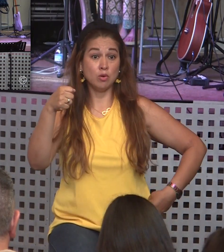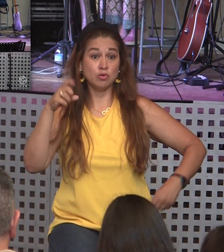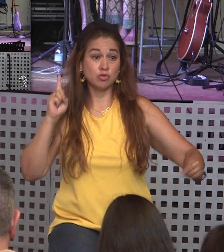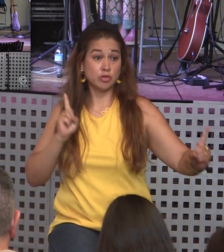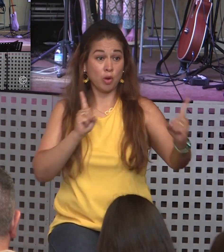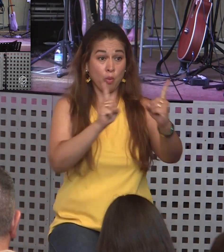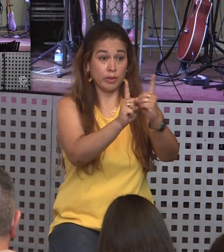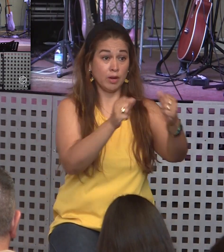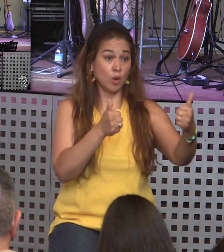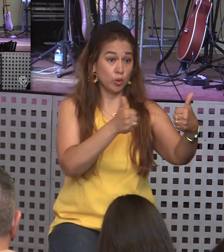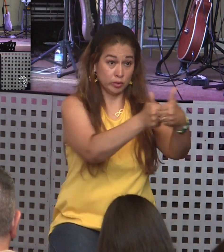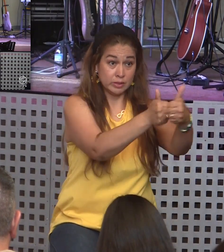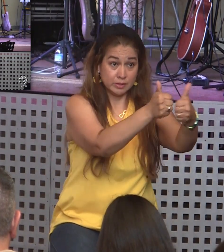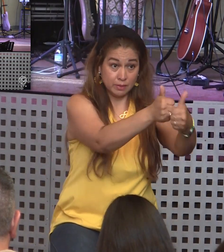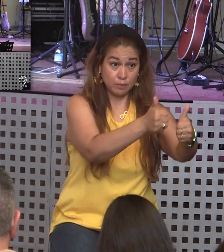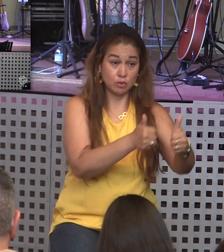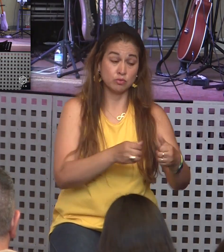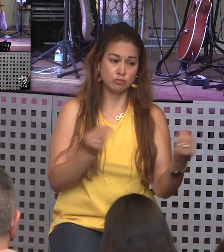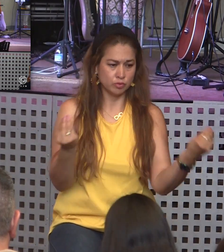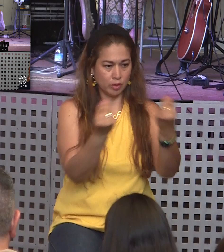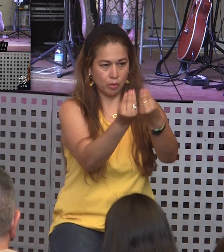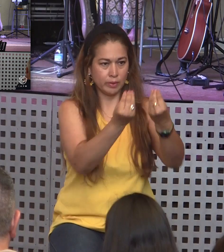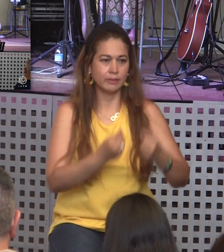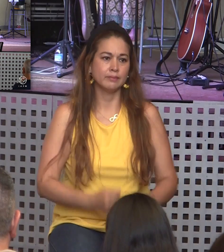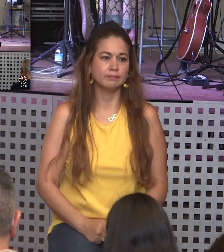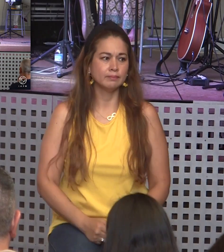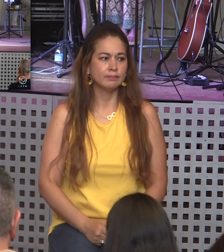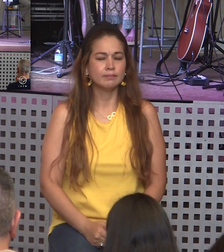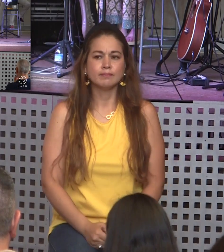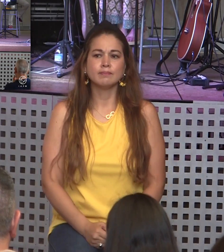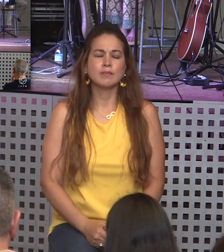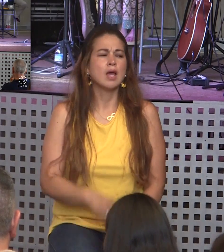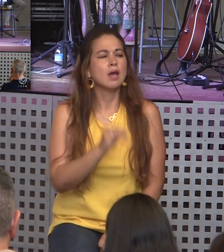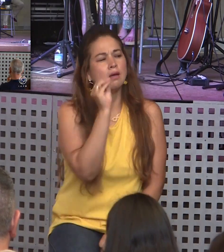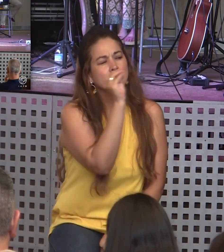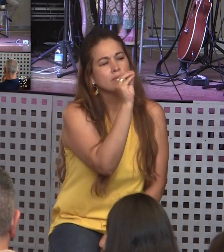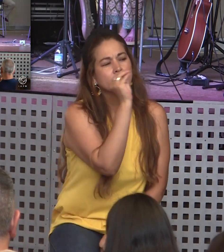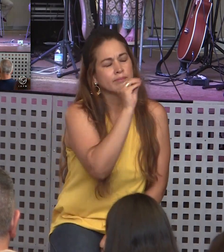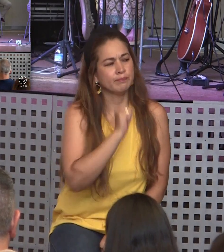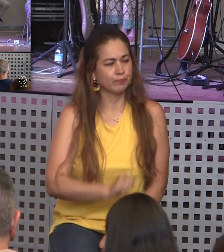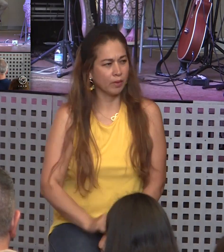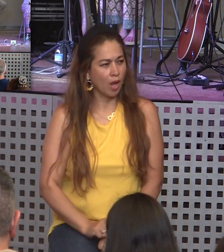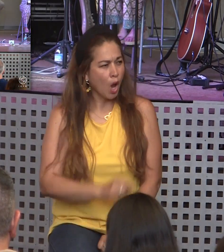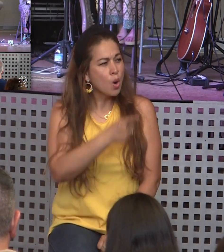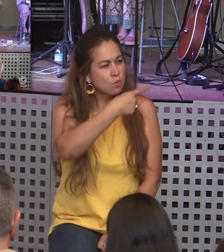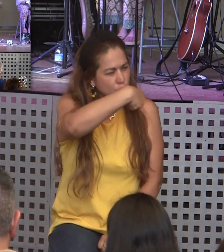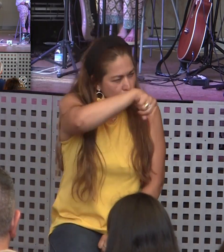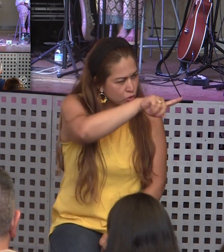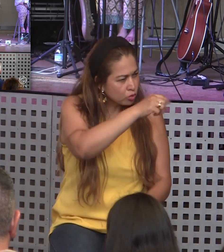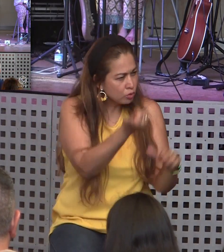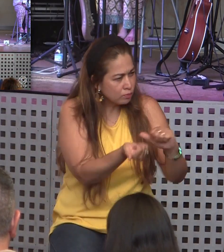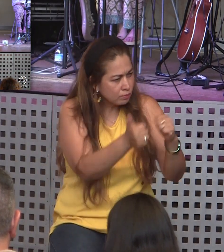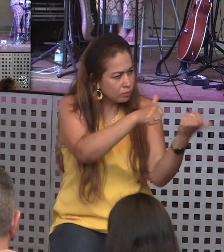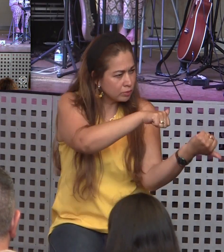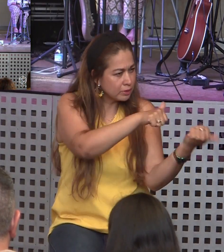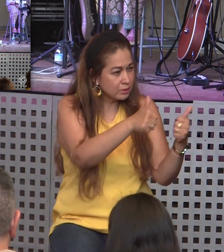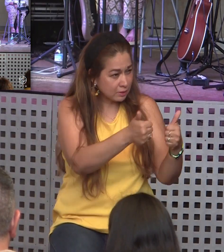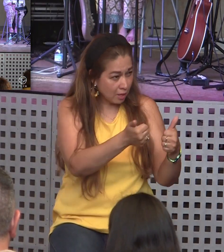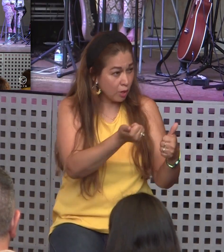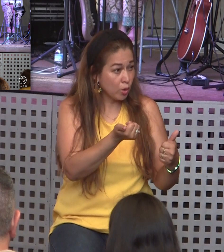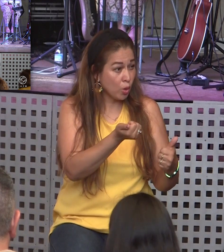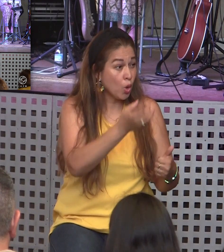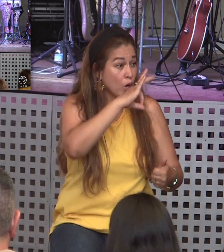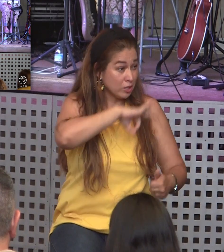capítulo 19, para ser más exacto, y les pregunta: ¿habéis sido bautizados en el